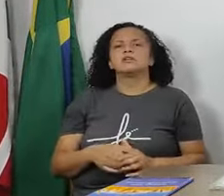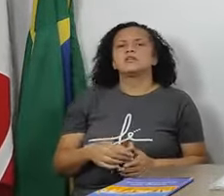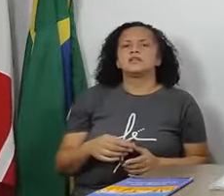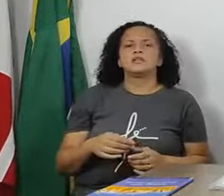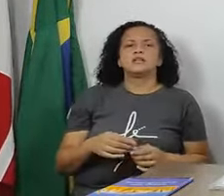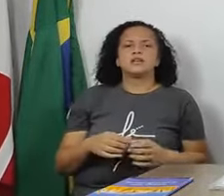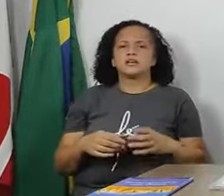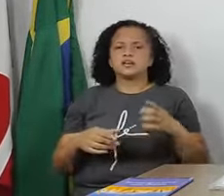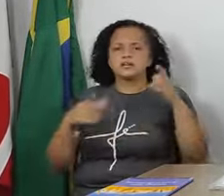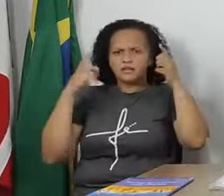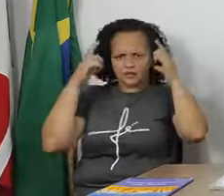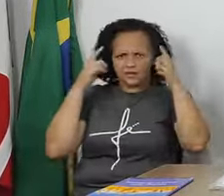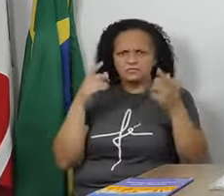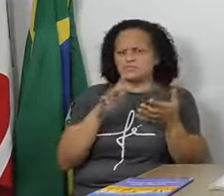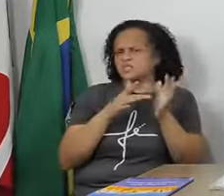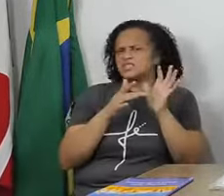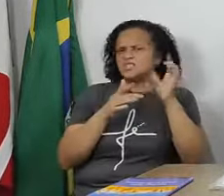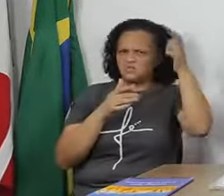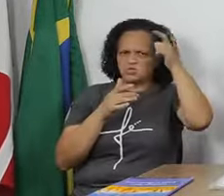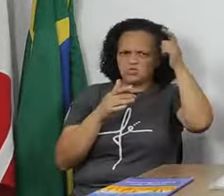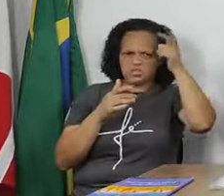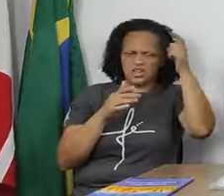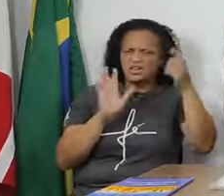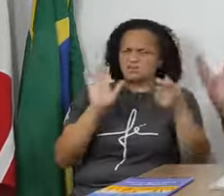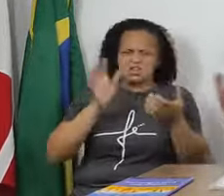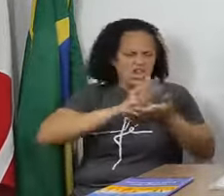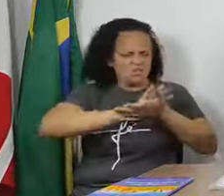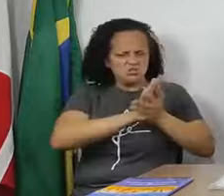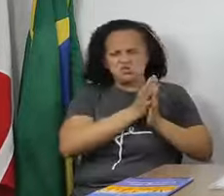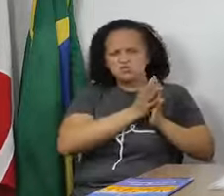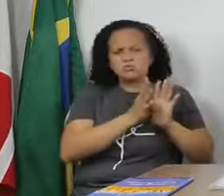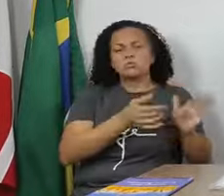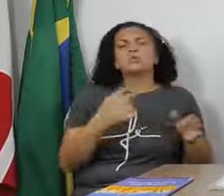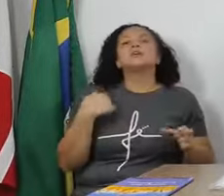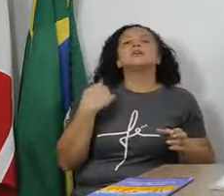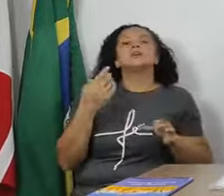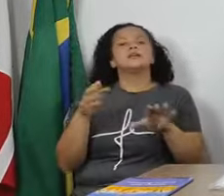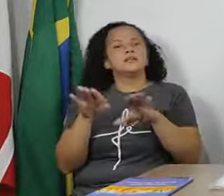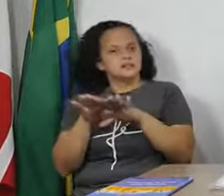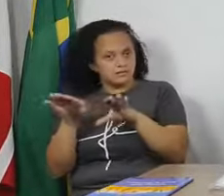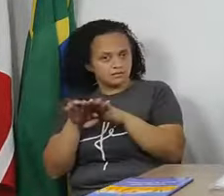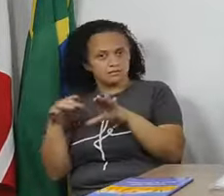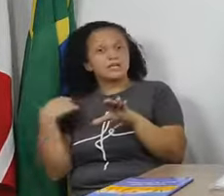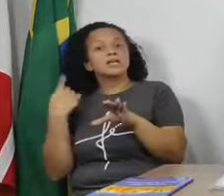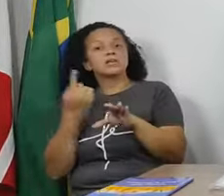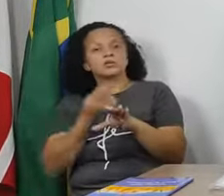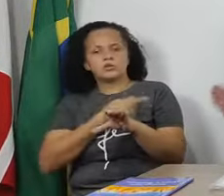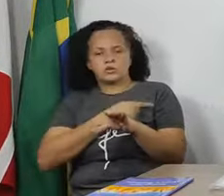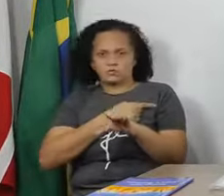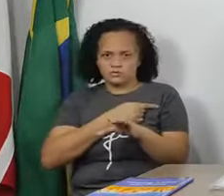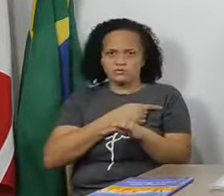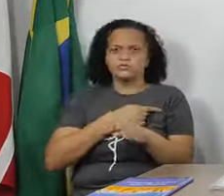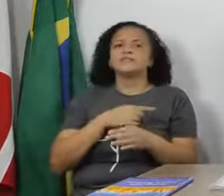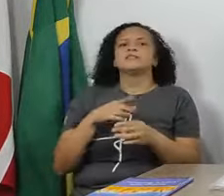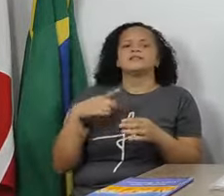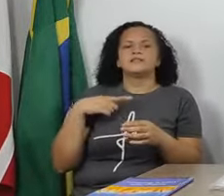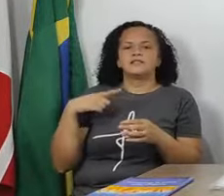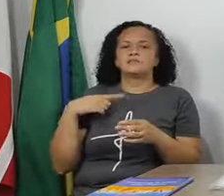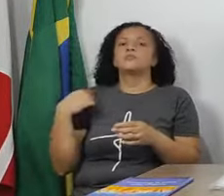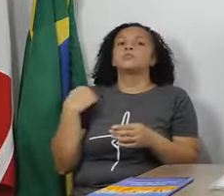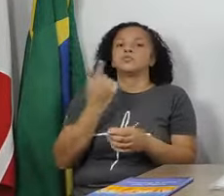foi esmagada por Jesus, e toda a verdade a nosso respeito. Nós somos tudo que a Bíblia diz